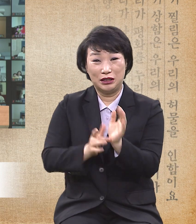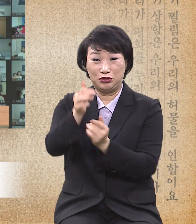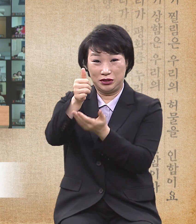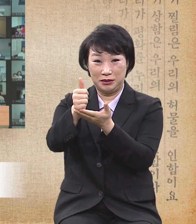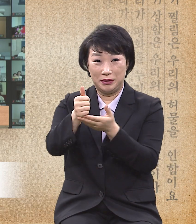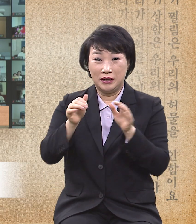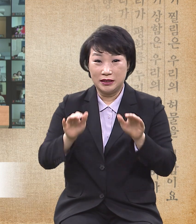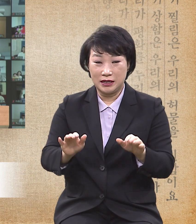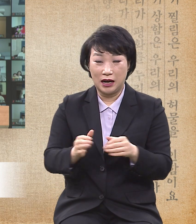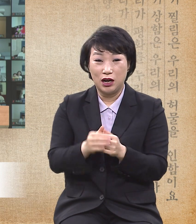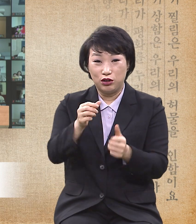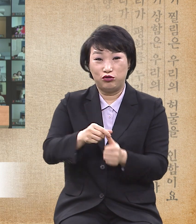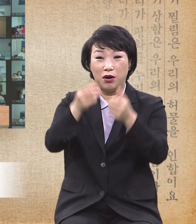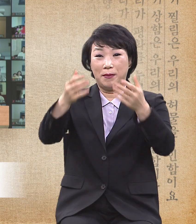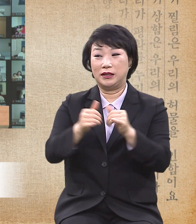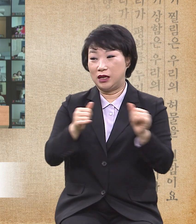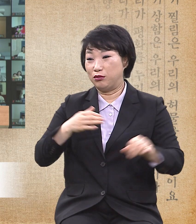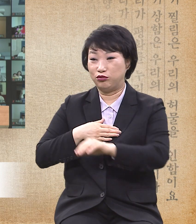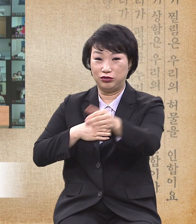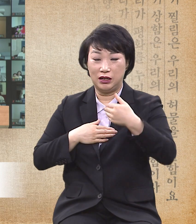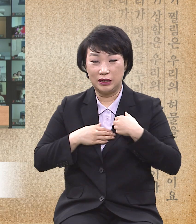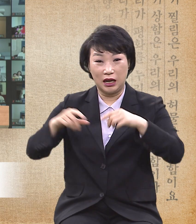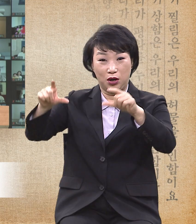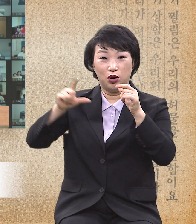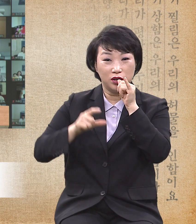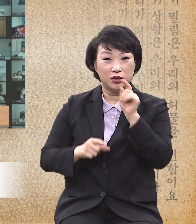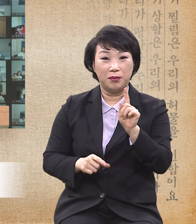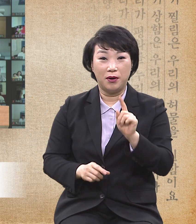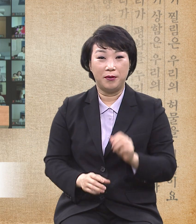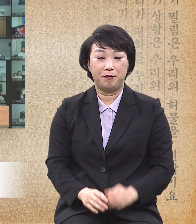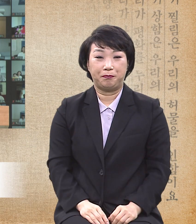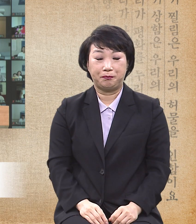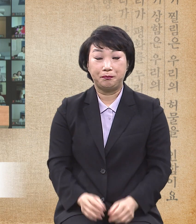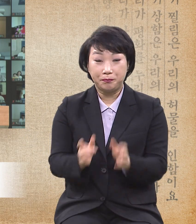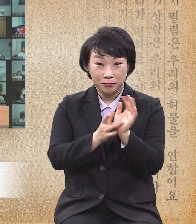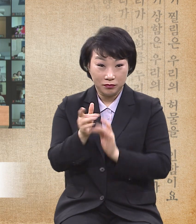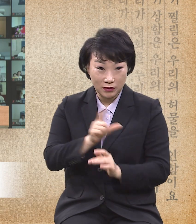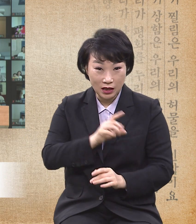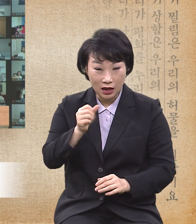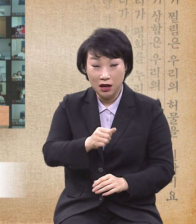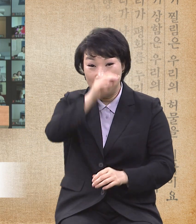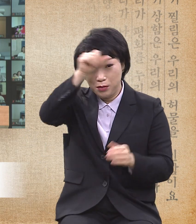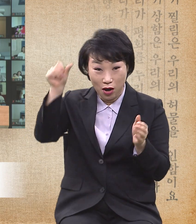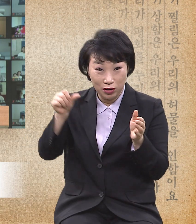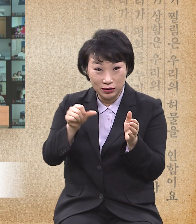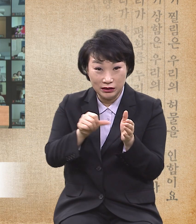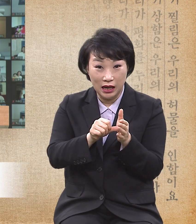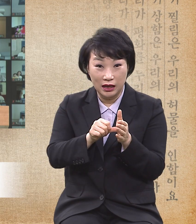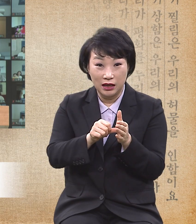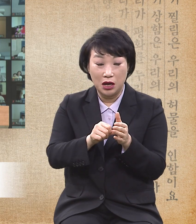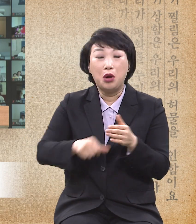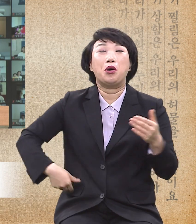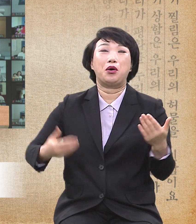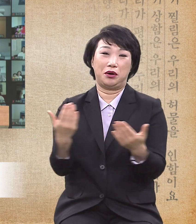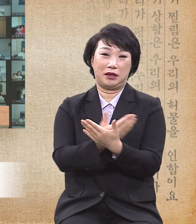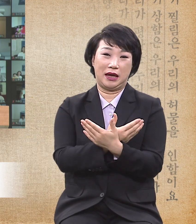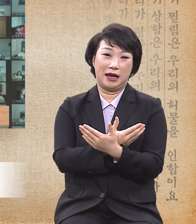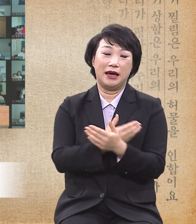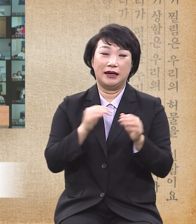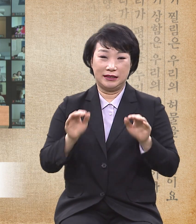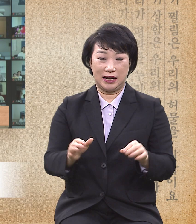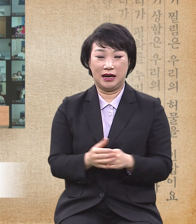예수께서 구원받은 사람들에게 말합니다. 그의 이름으로 평생 동안 회개를